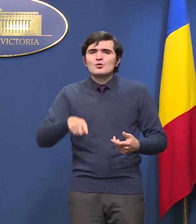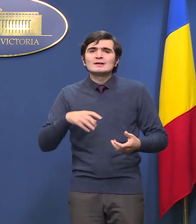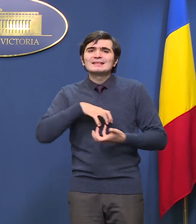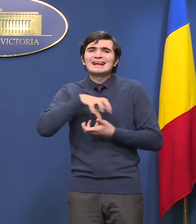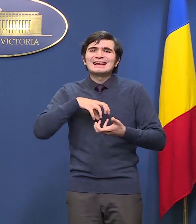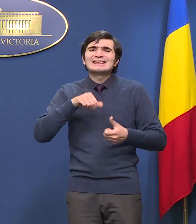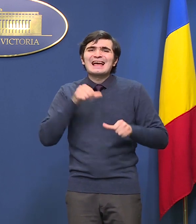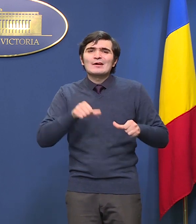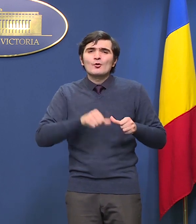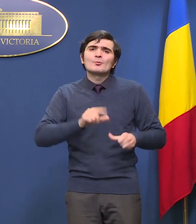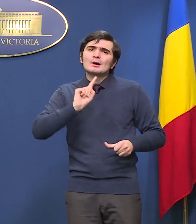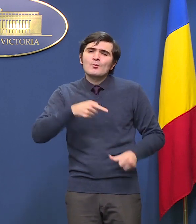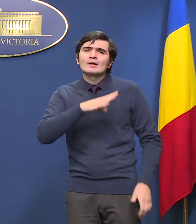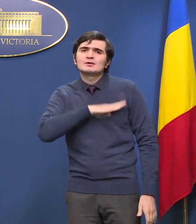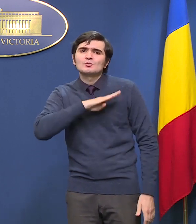România?